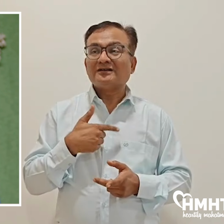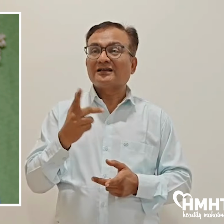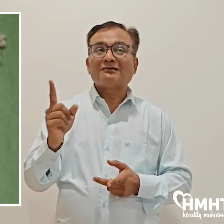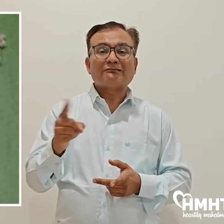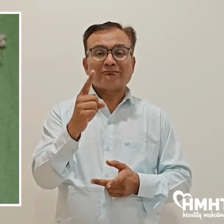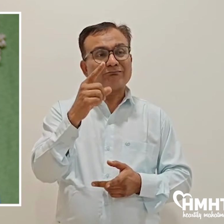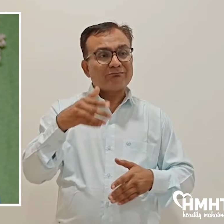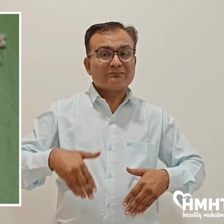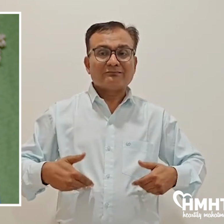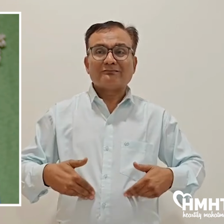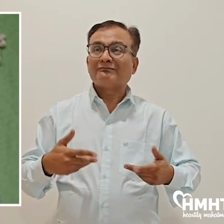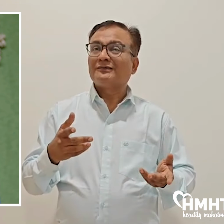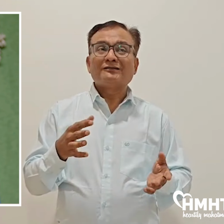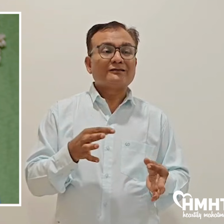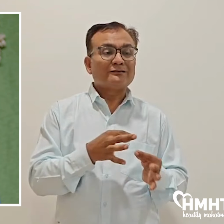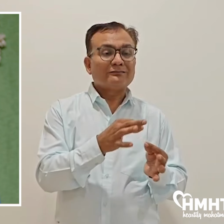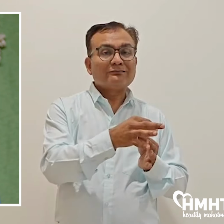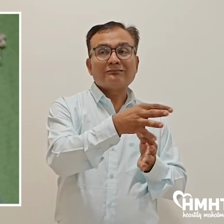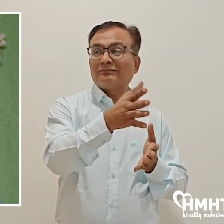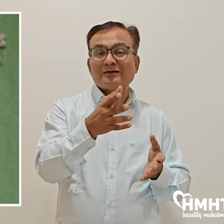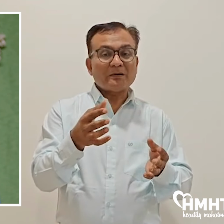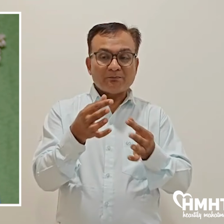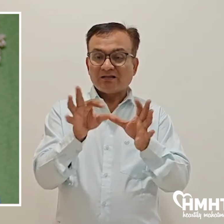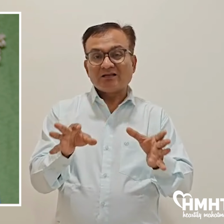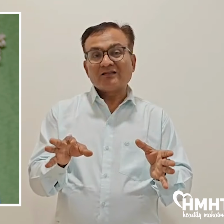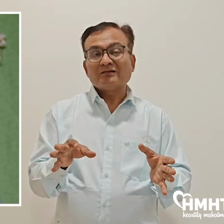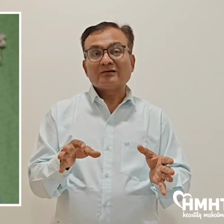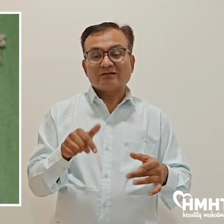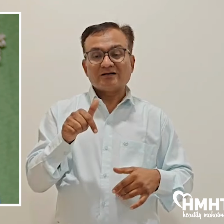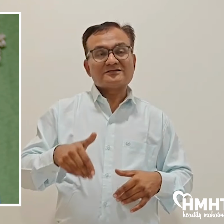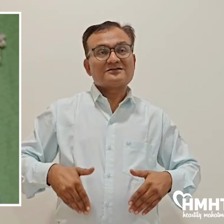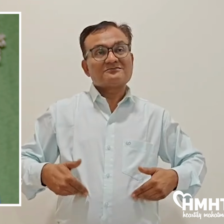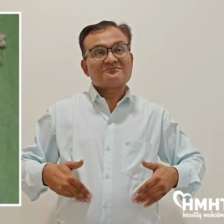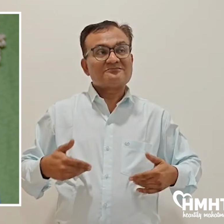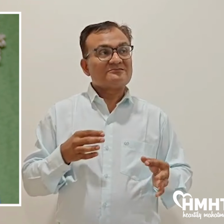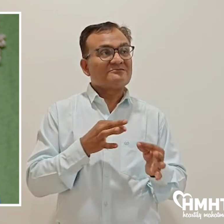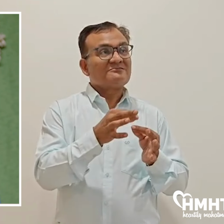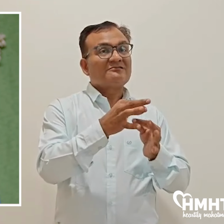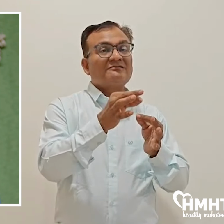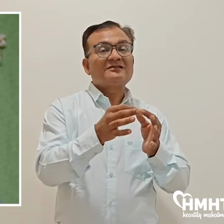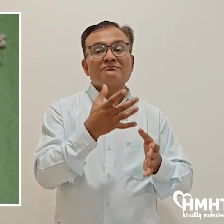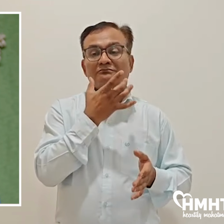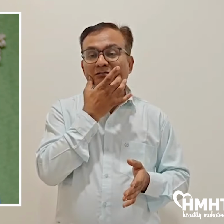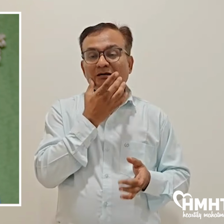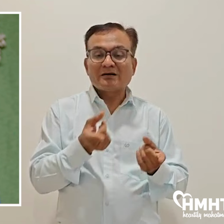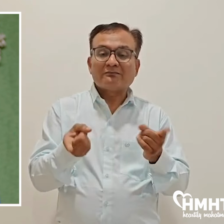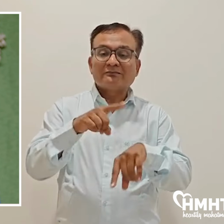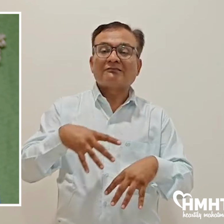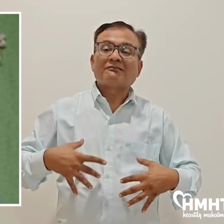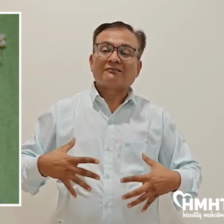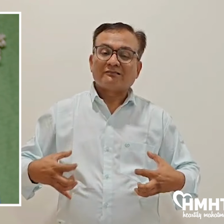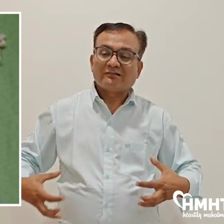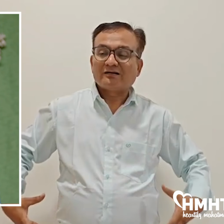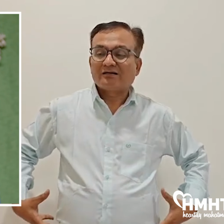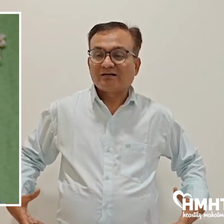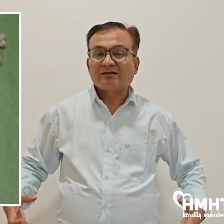મહાભાગ્યશાળી હોવો છે. આખી આ મોજ મજા શોખ બધું ગુમાવે છે. મફત કશું હોતું નથી.